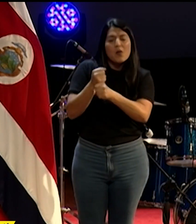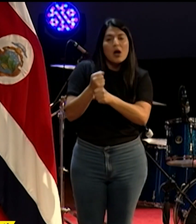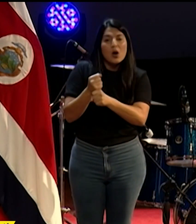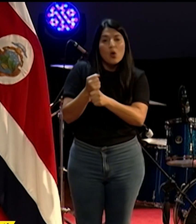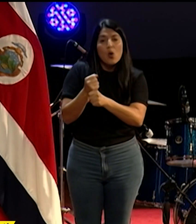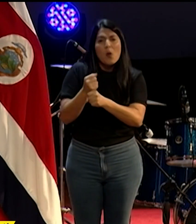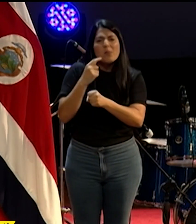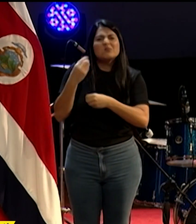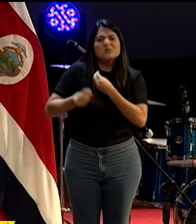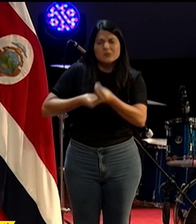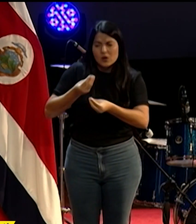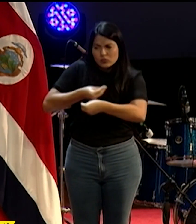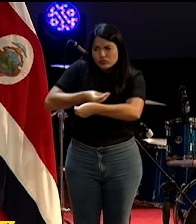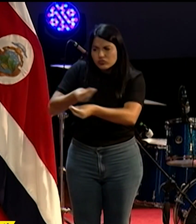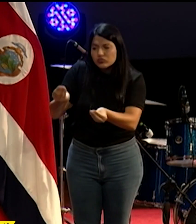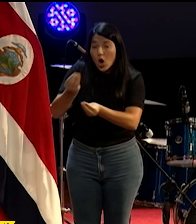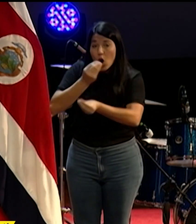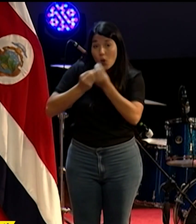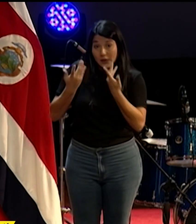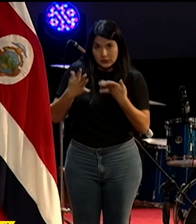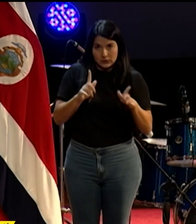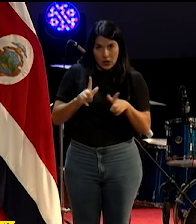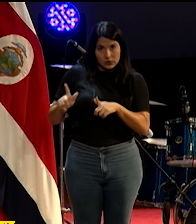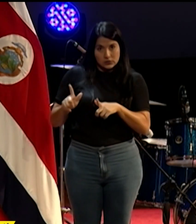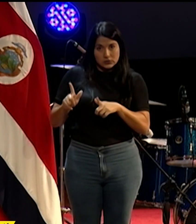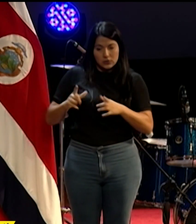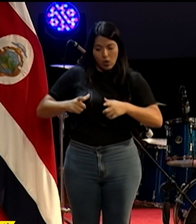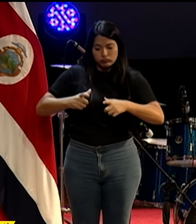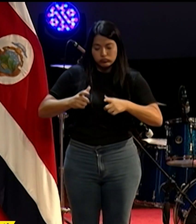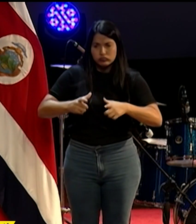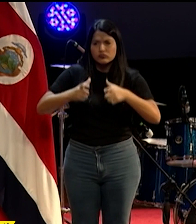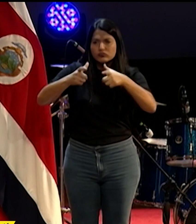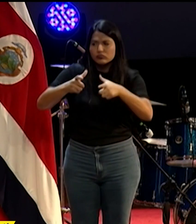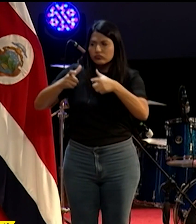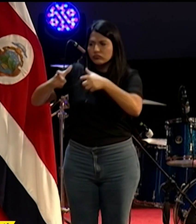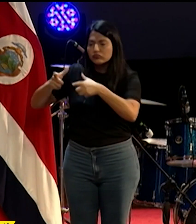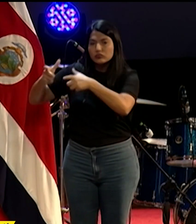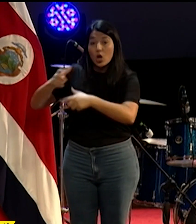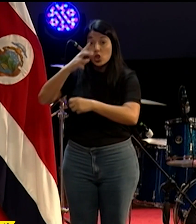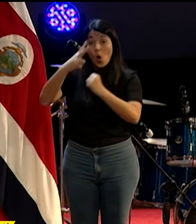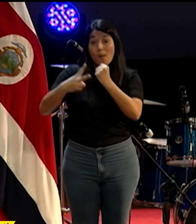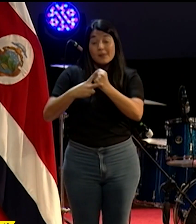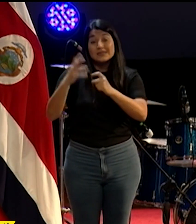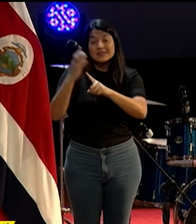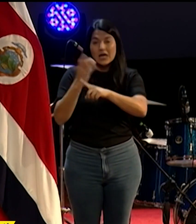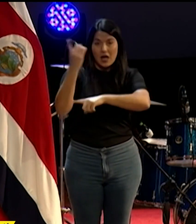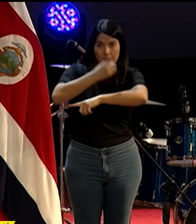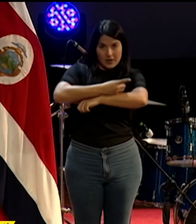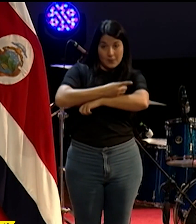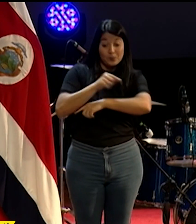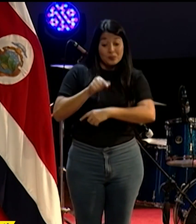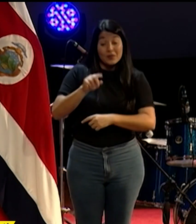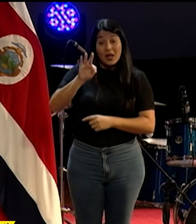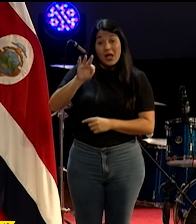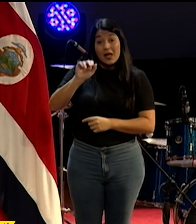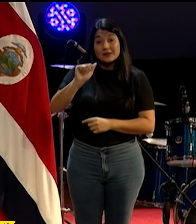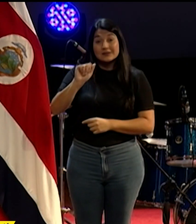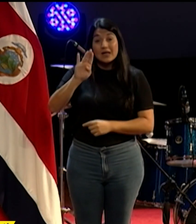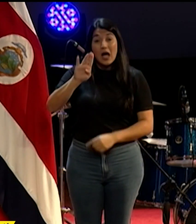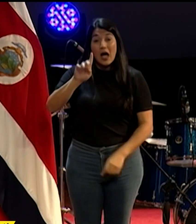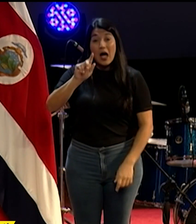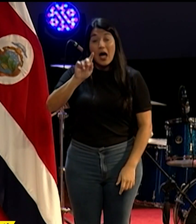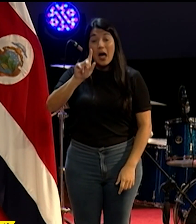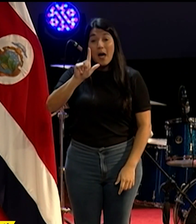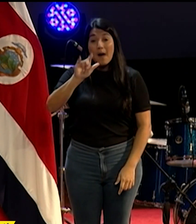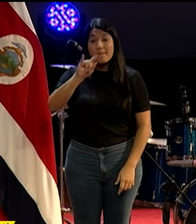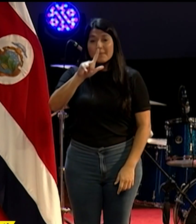la distribución de comida preparada para los conductores 2 veces al día. En el caso de Tablillas, ellos han solicitado que